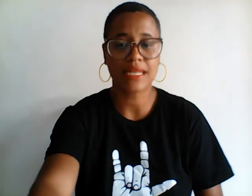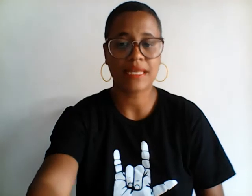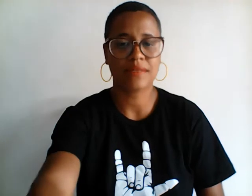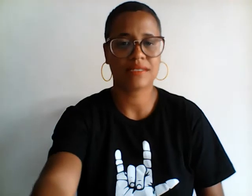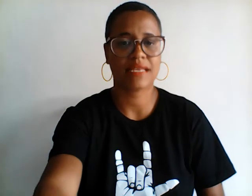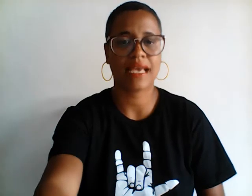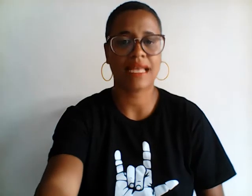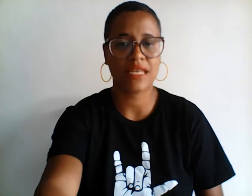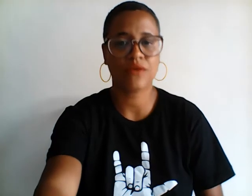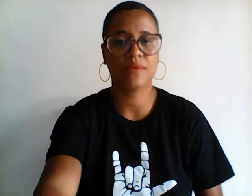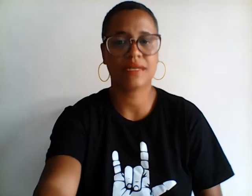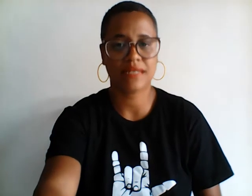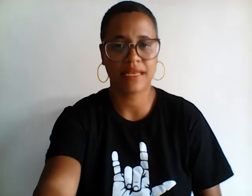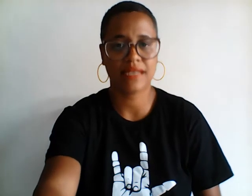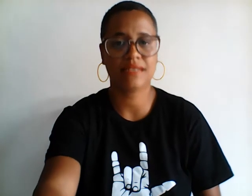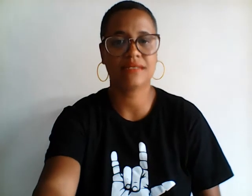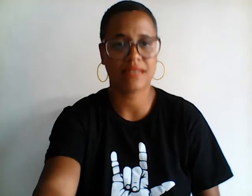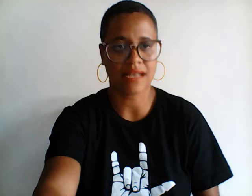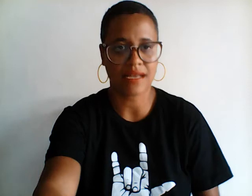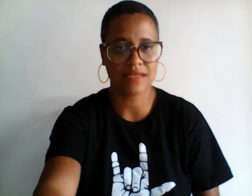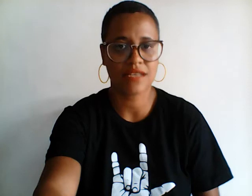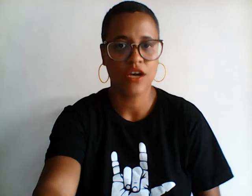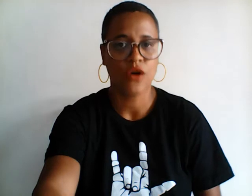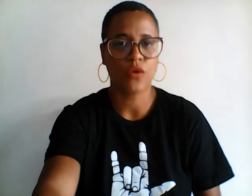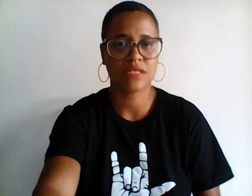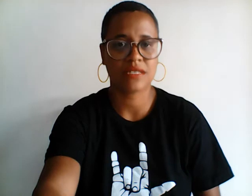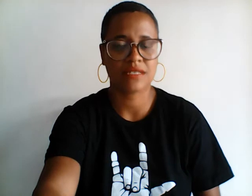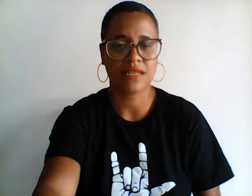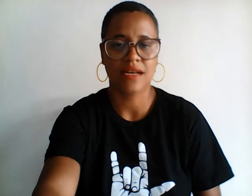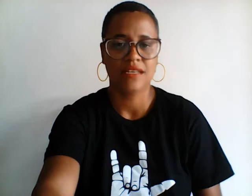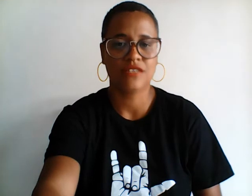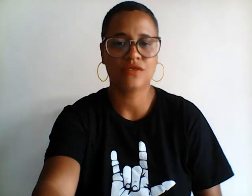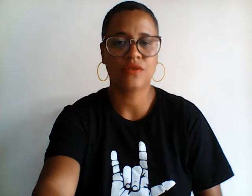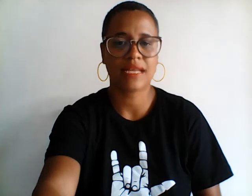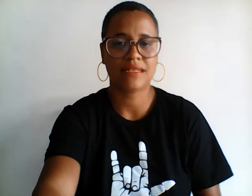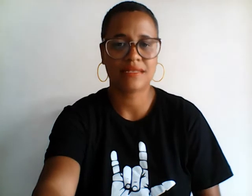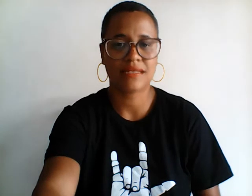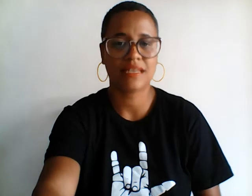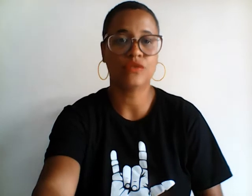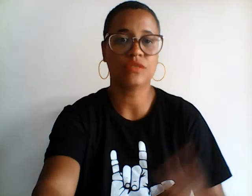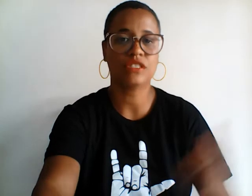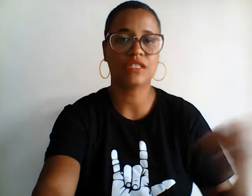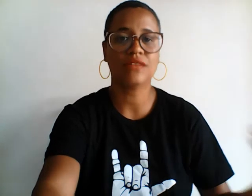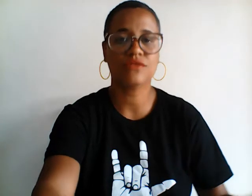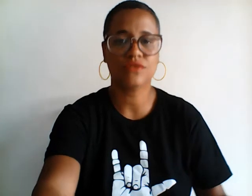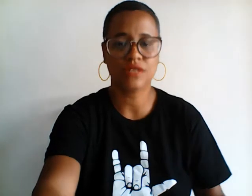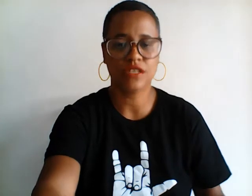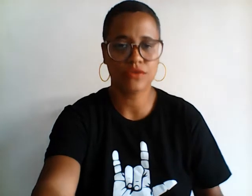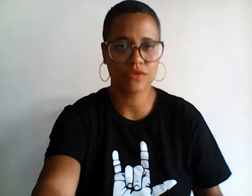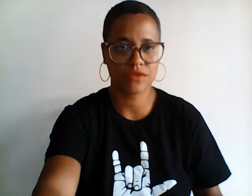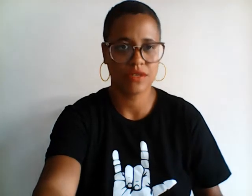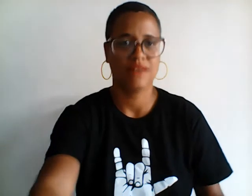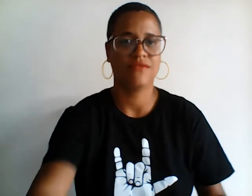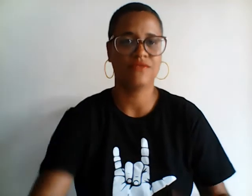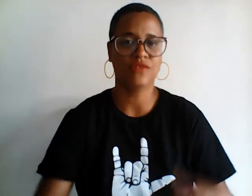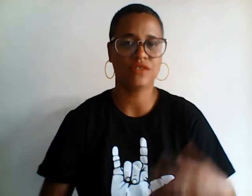Libras, que é a língua brasileira de sinais, ou seja, isso não quer dizer que nos Estados Unidos nós vamos